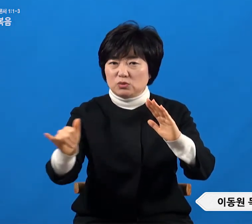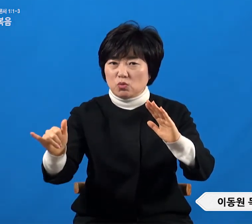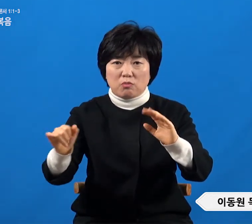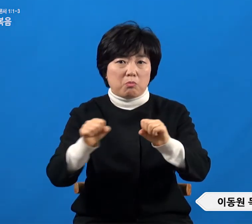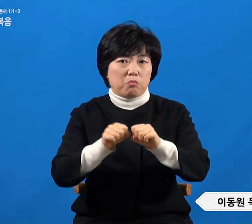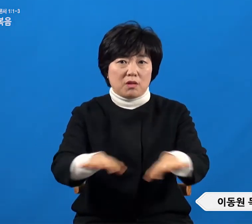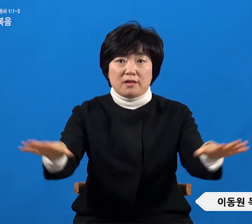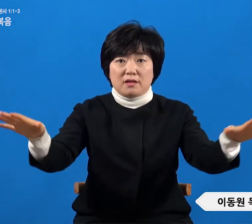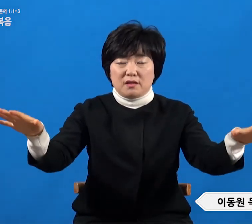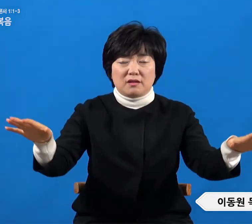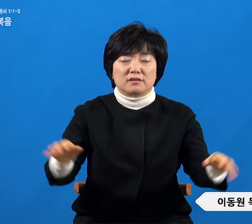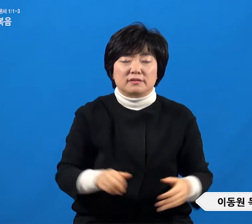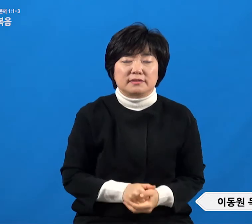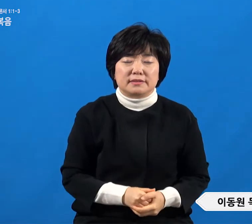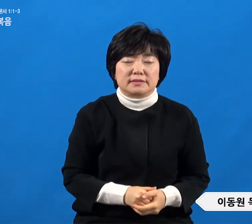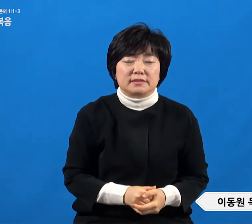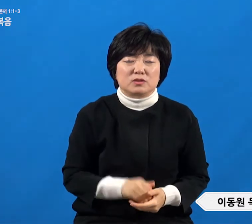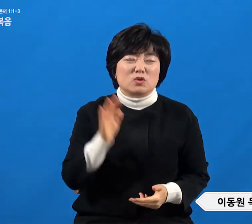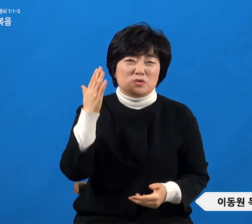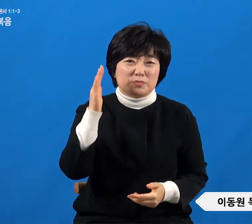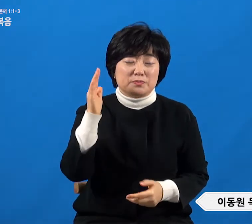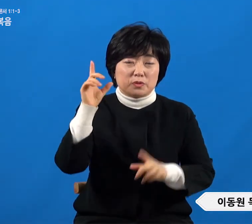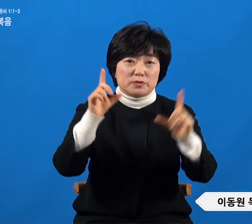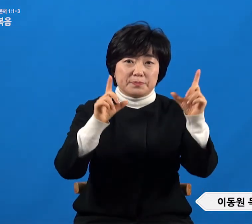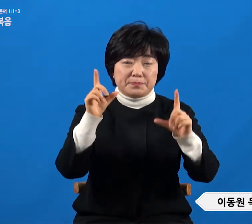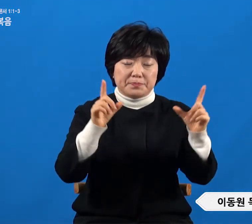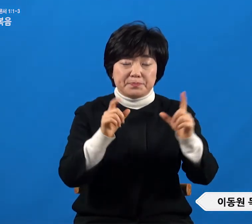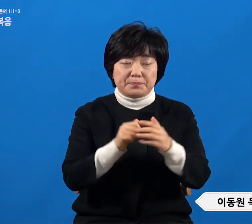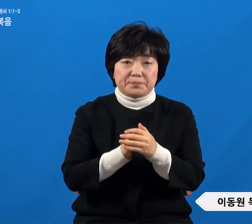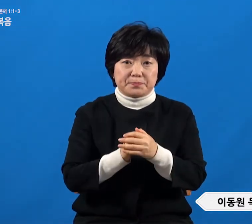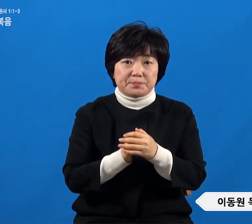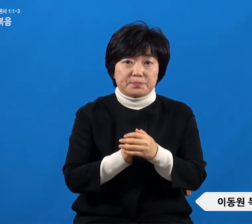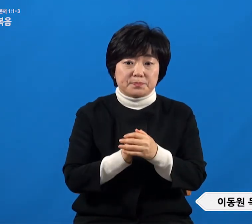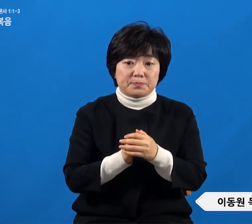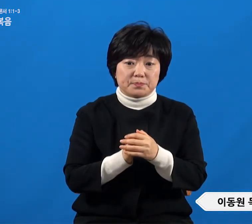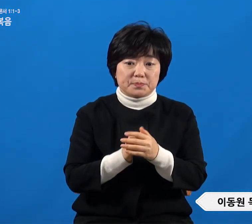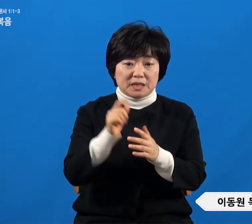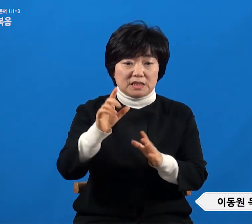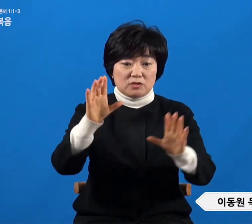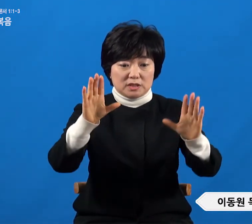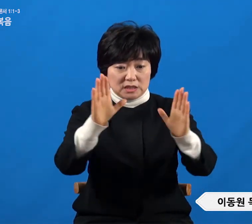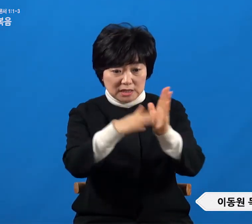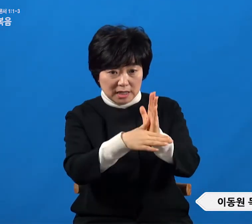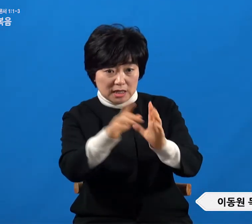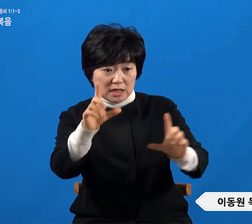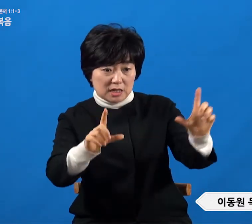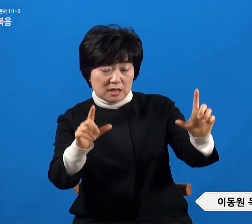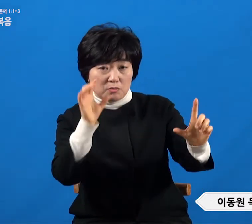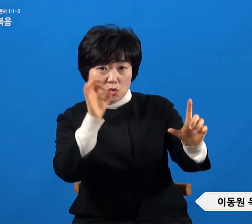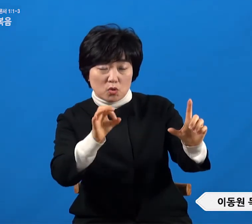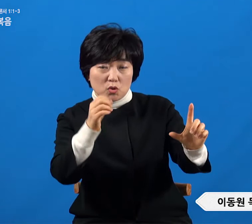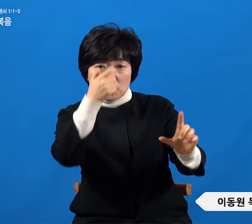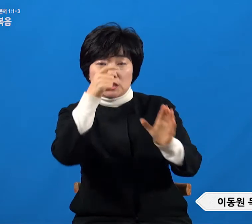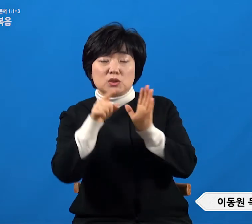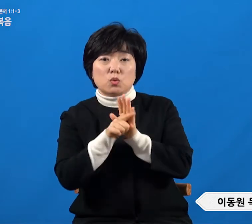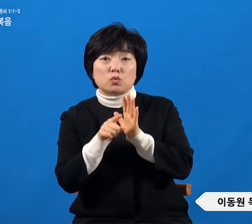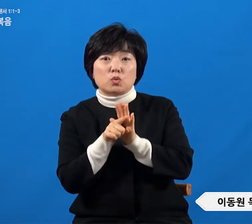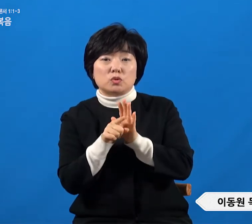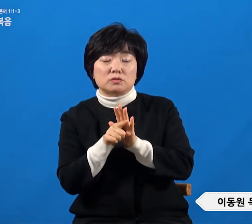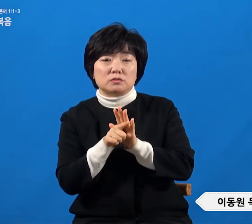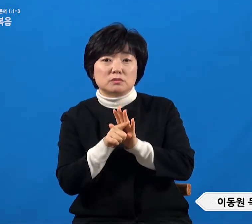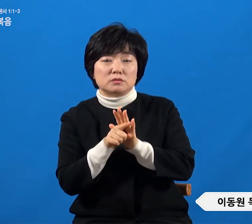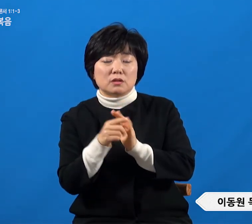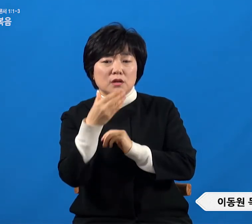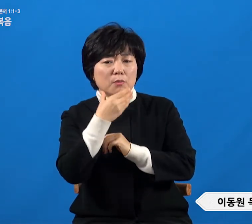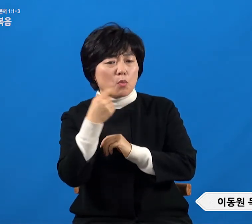할 수가 있습니다. 자, 이런 시대를 향해서 기독교는 과연 복음의